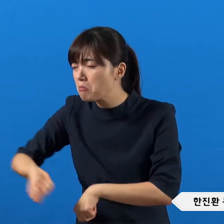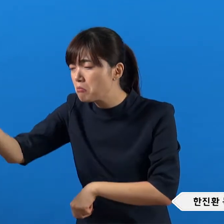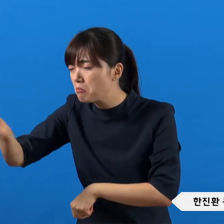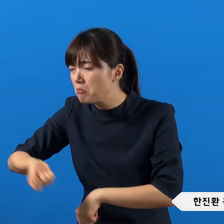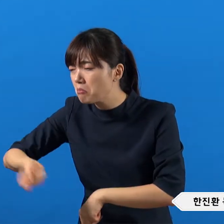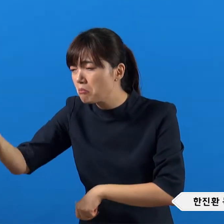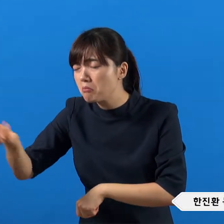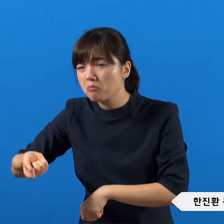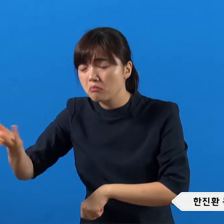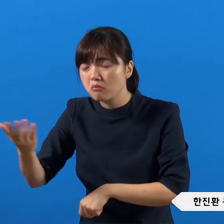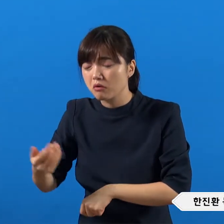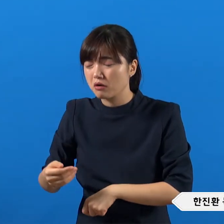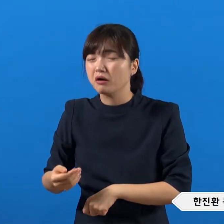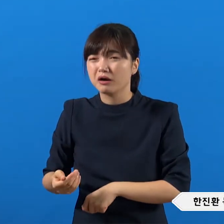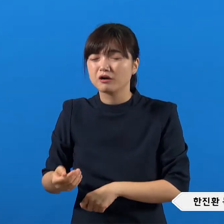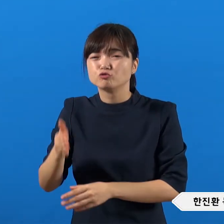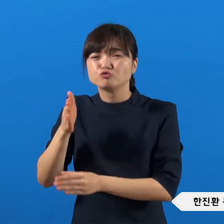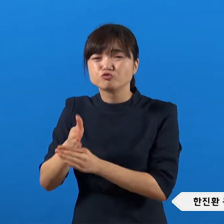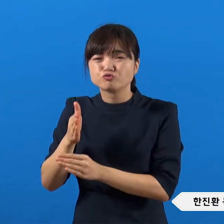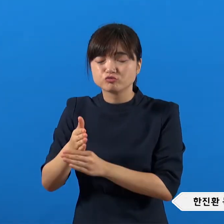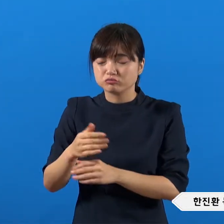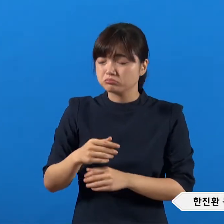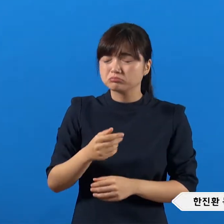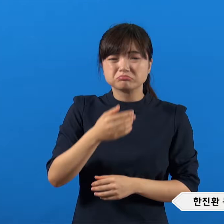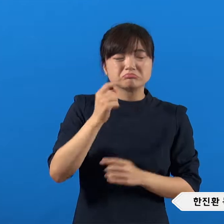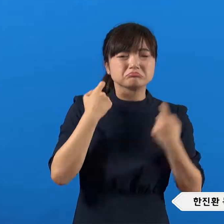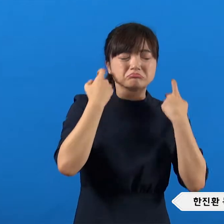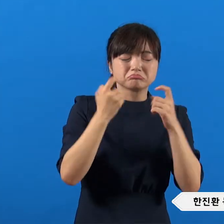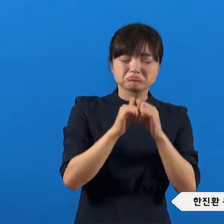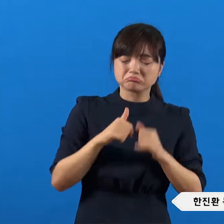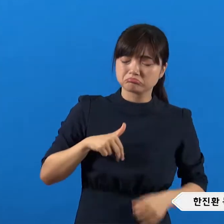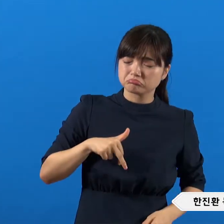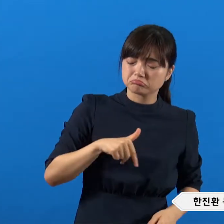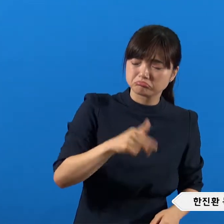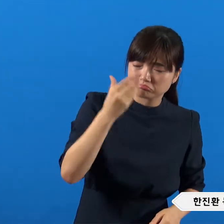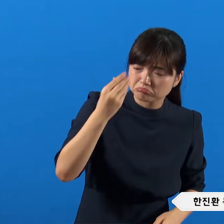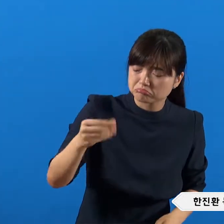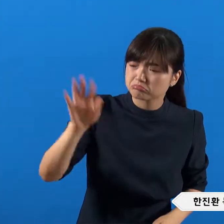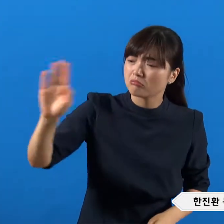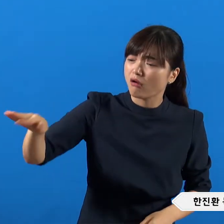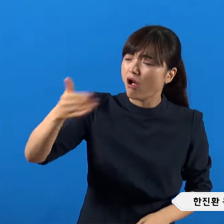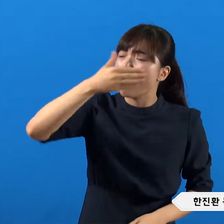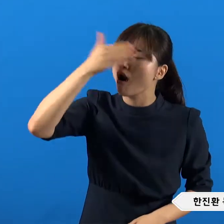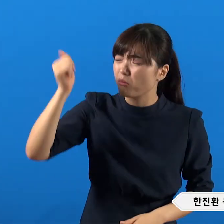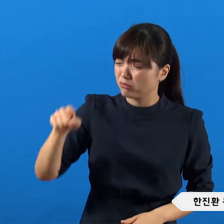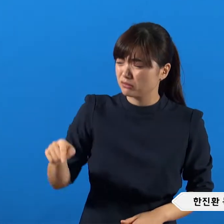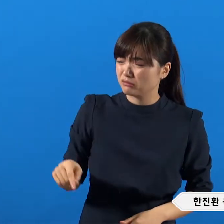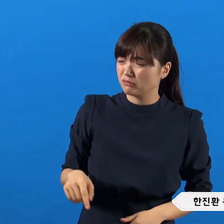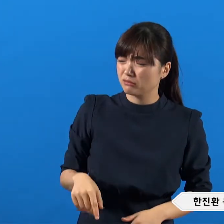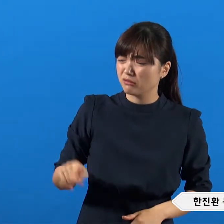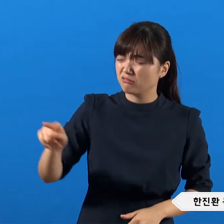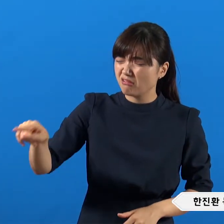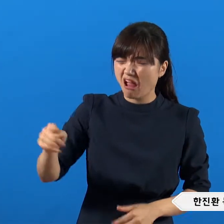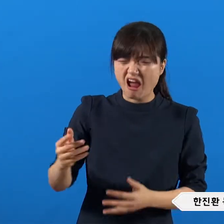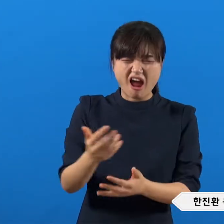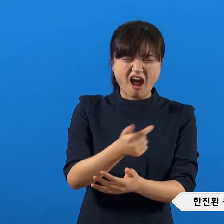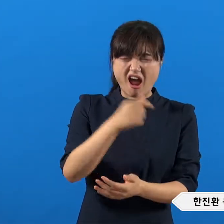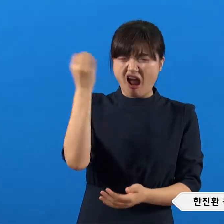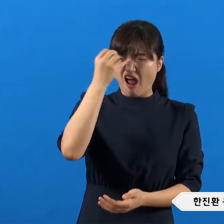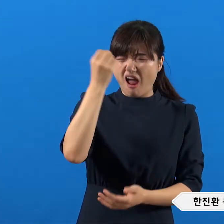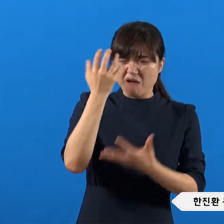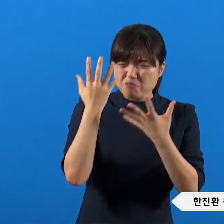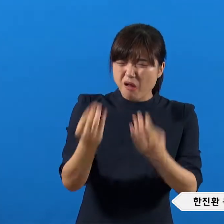여행객이 걸음을 멈추고 물끄러미 바라보다가 할아버지, 그렇게 한다고 이 많고